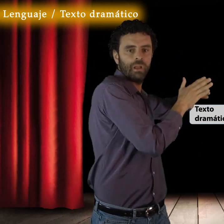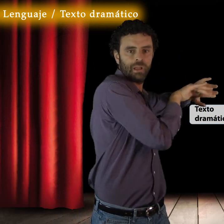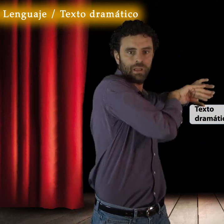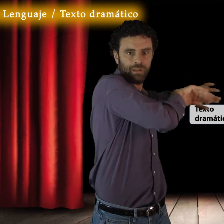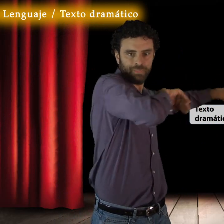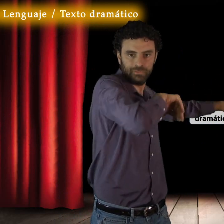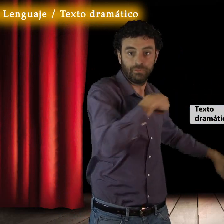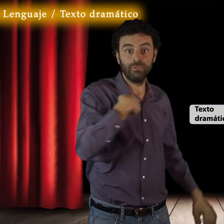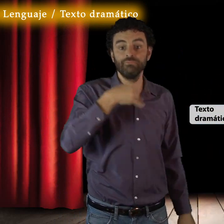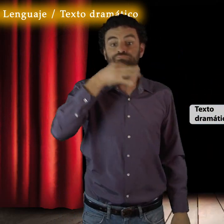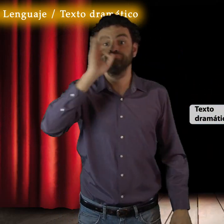cómico